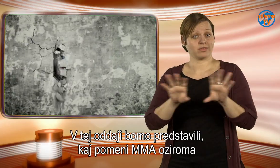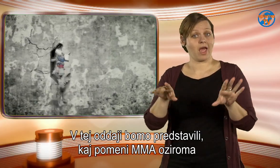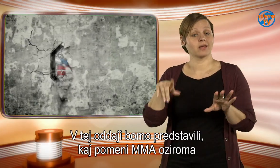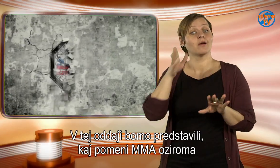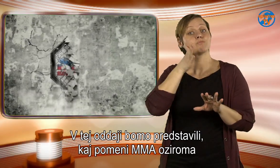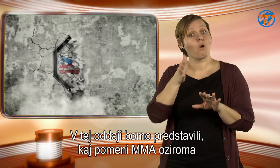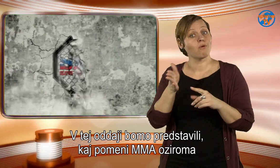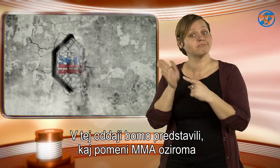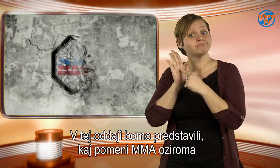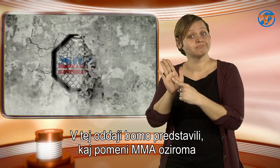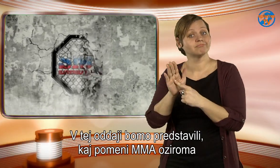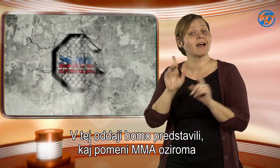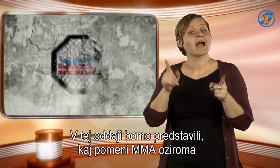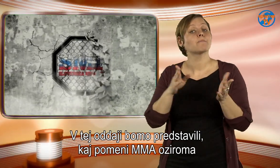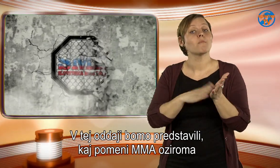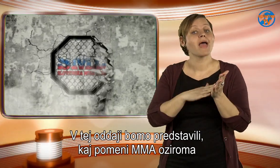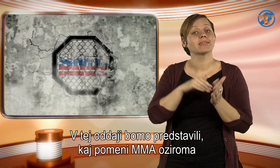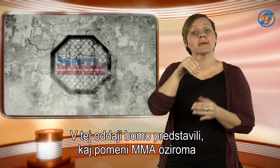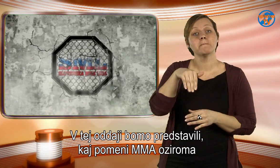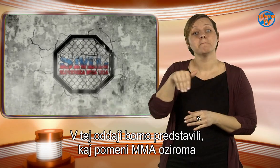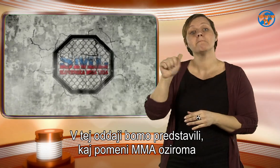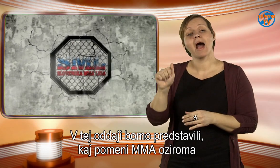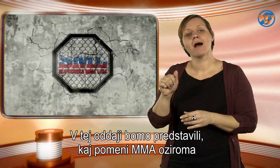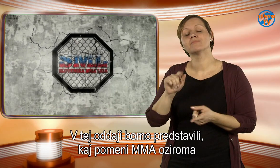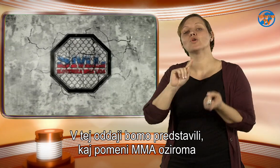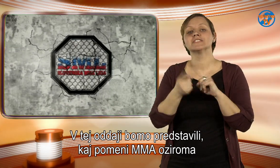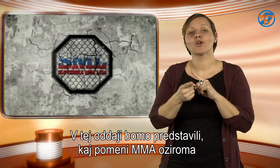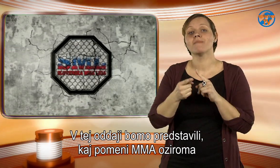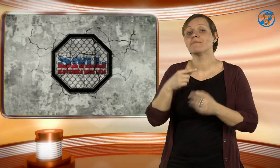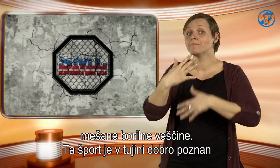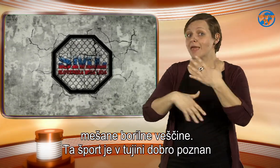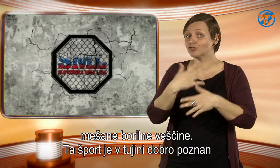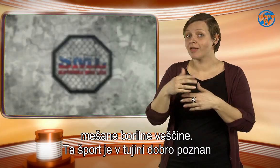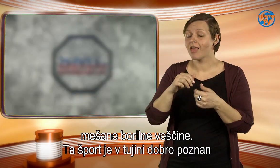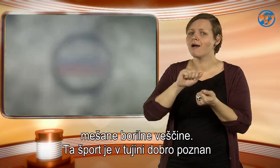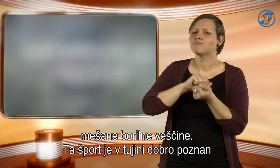V tej oddaji bomo predstavili, kaj pomeni MMA oziroma mešane borilne veščine.